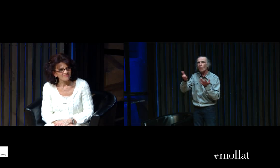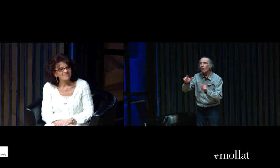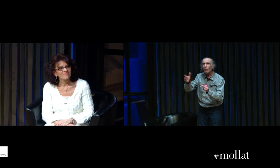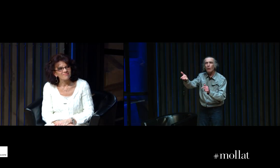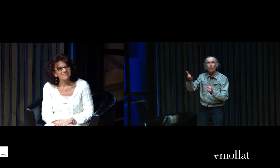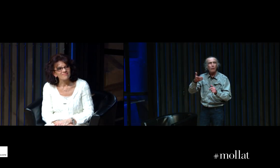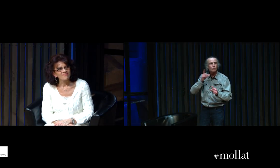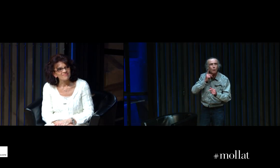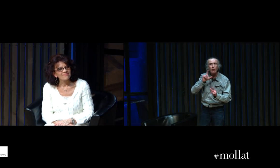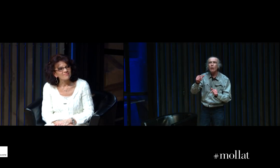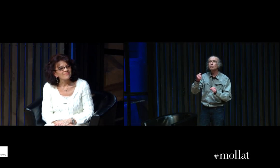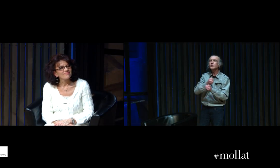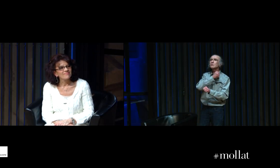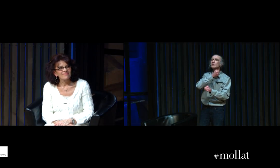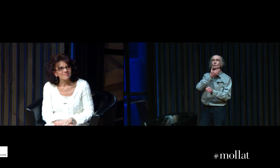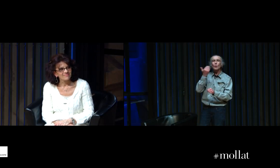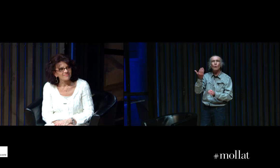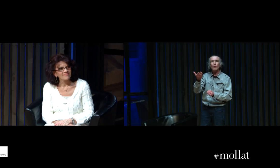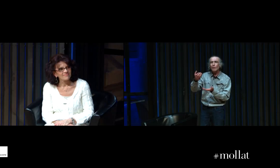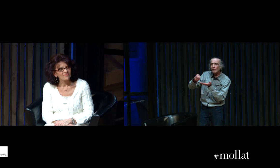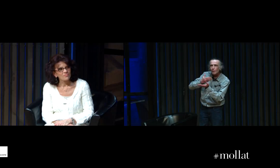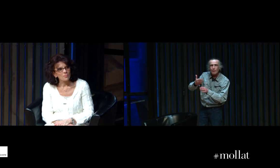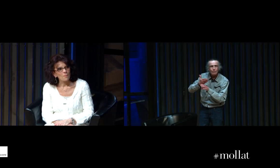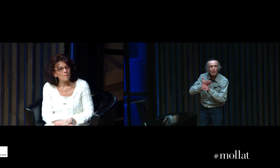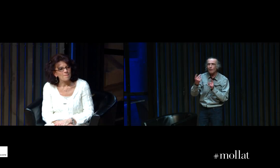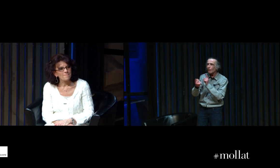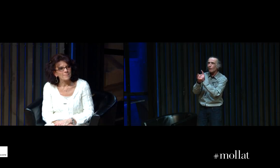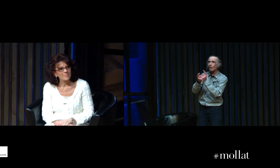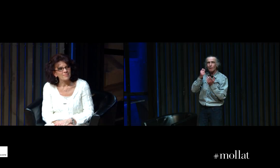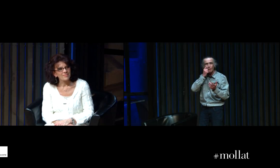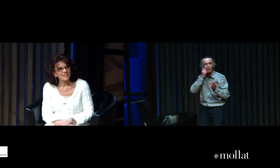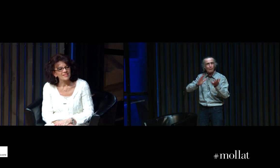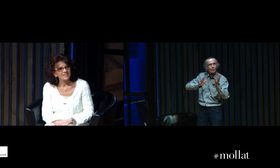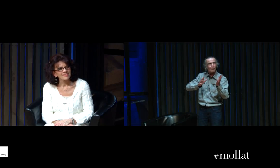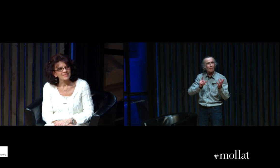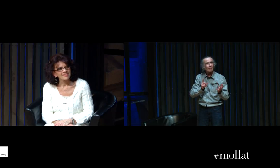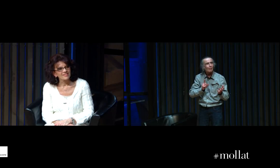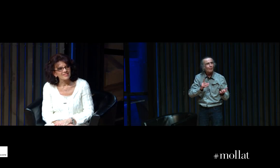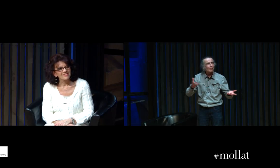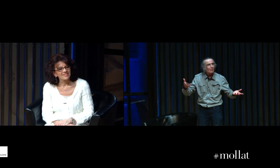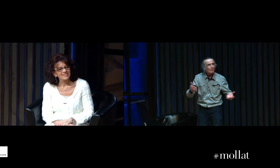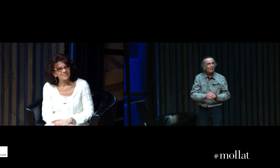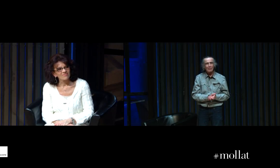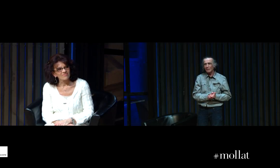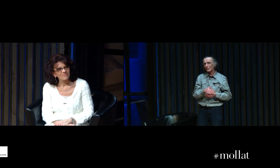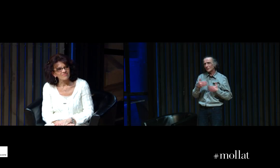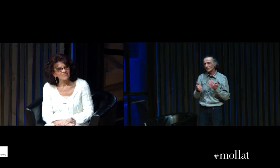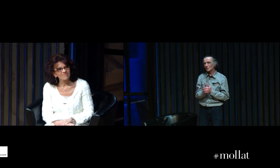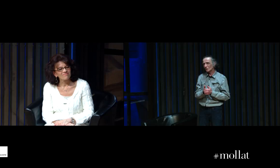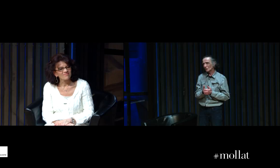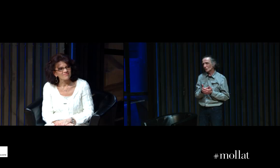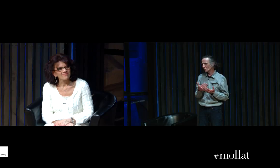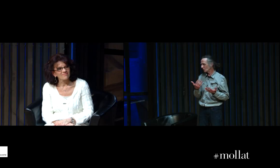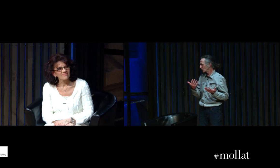a découvert ça très très tard. C'était une surprise incroyable et il a eu un grand regret de se rendre compte qu'il aurait pu quand même rencontrer une